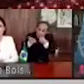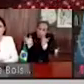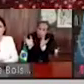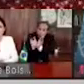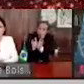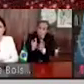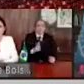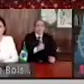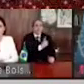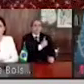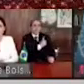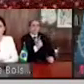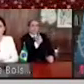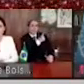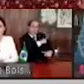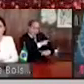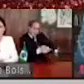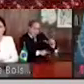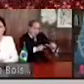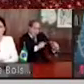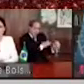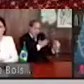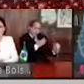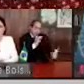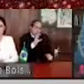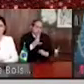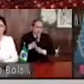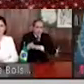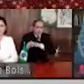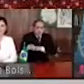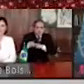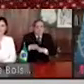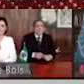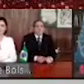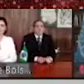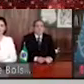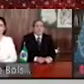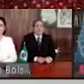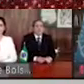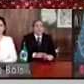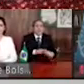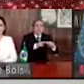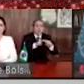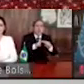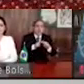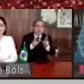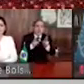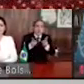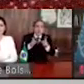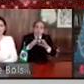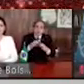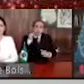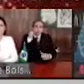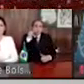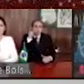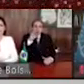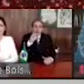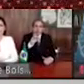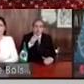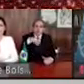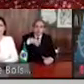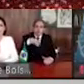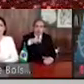familiar campesina y en el pilar de la subsistencia de millones de familias que trabajan en el campo. La pandemia